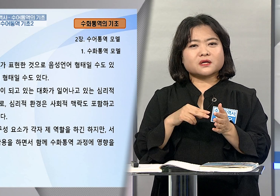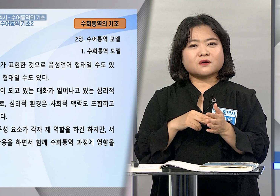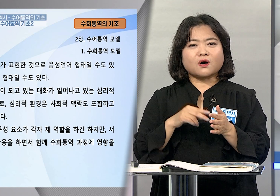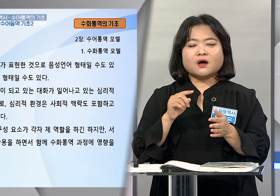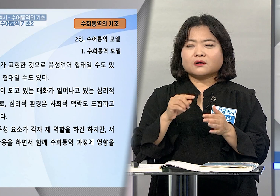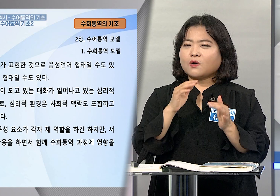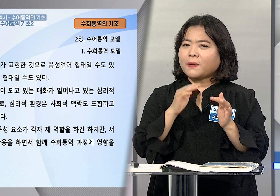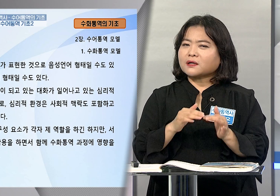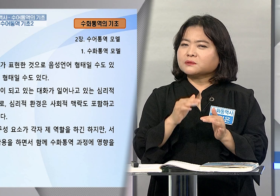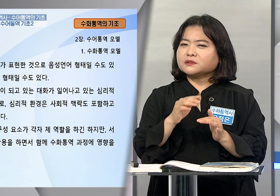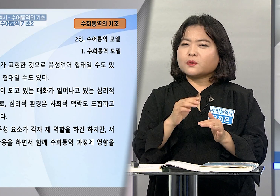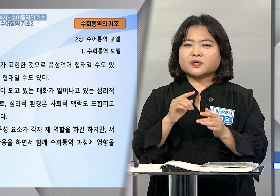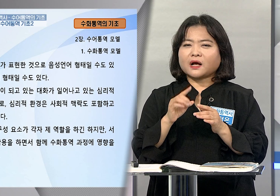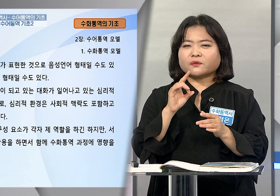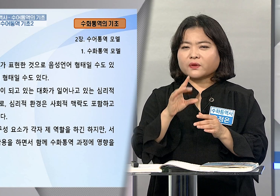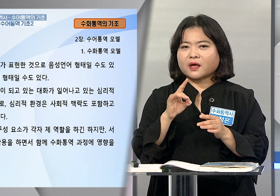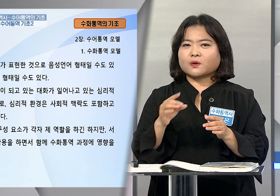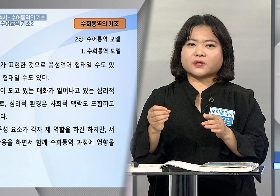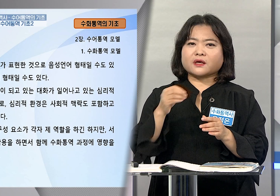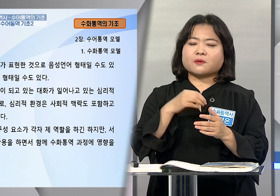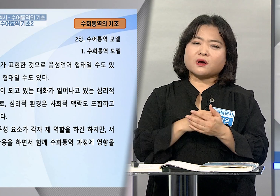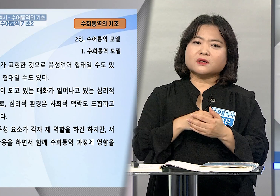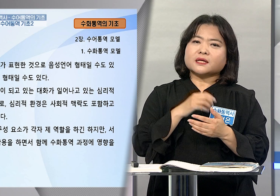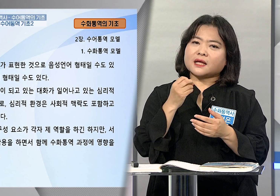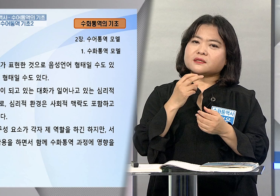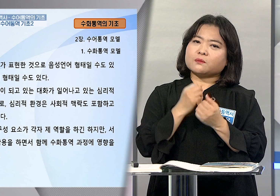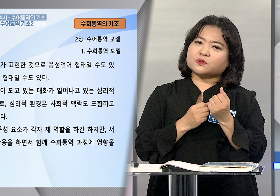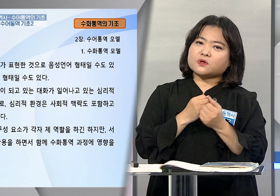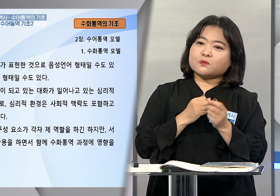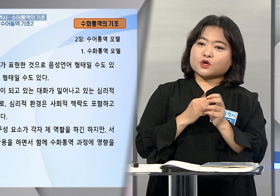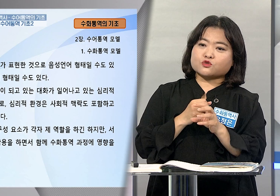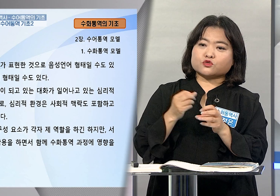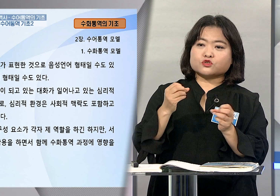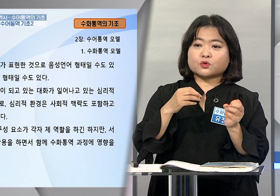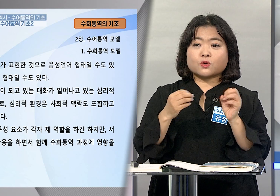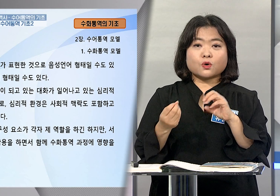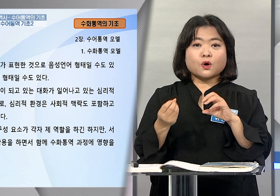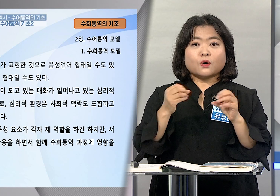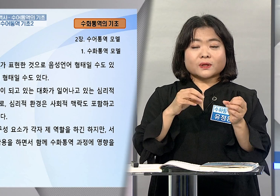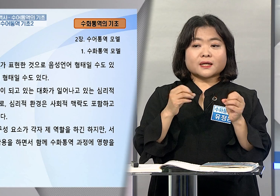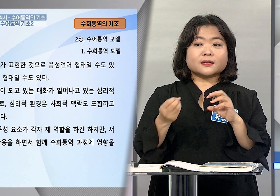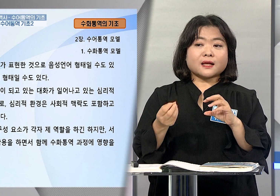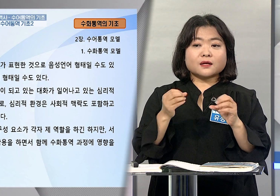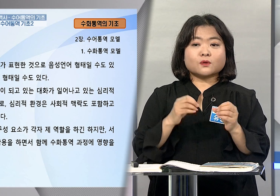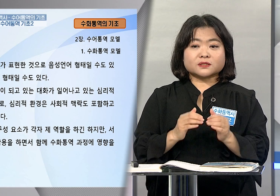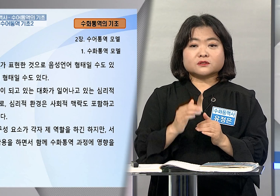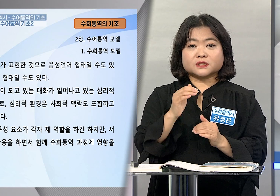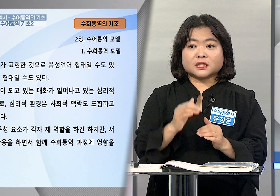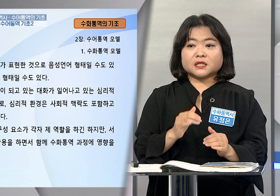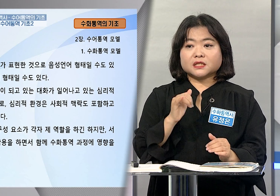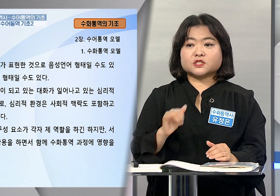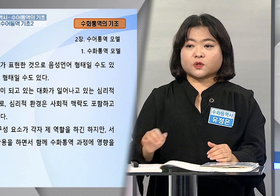입장에서 방금 그 내용 이해가 안 돼 라고 얘기하면 다시 한 번 더 설명해 주고 서로 왔다 갔다 하는 과정들이 있지요.